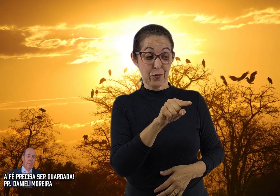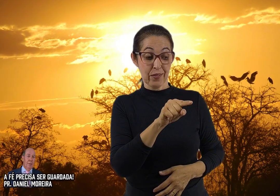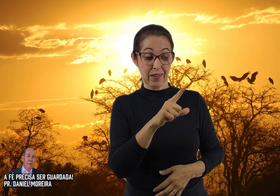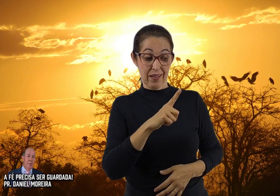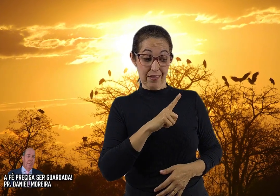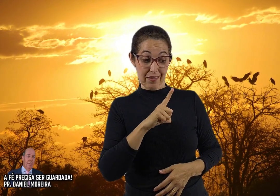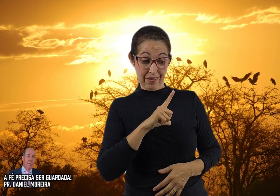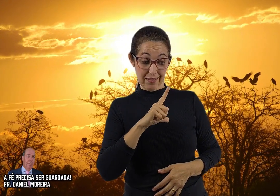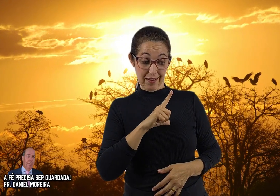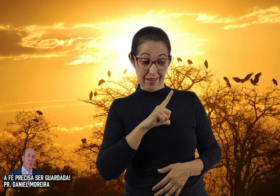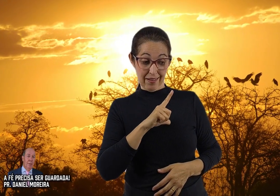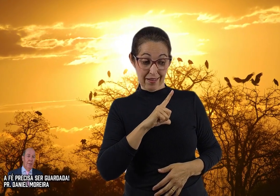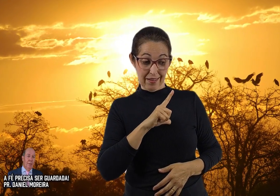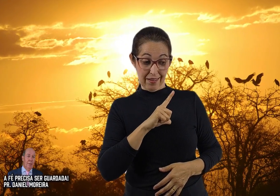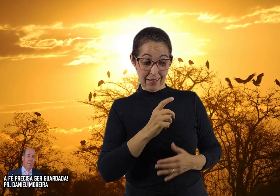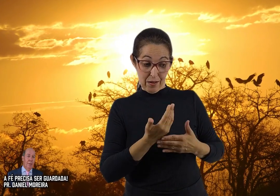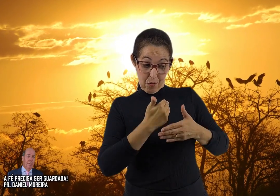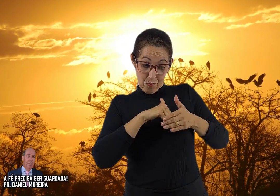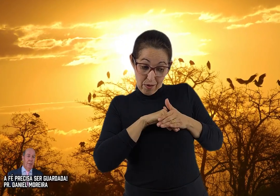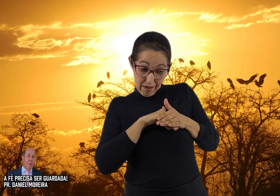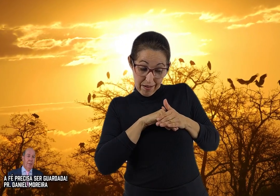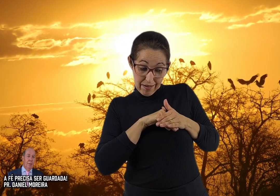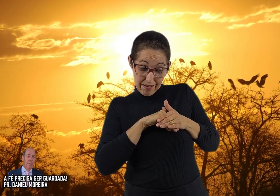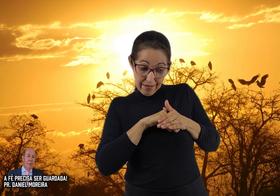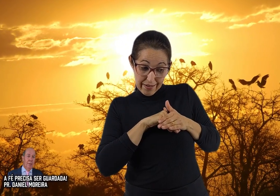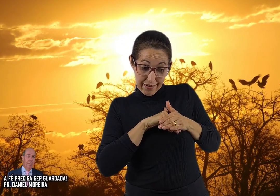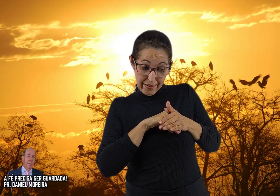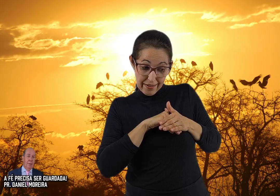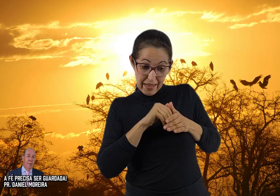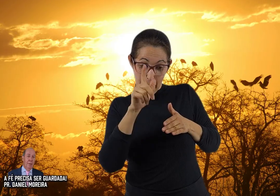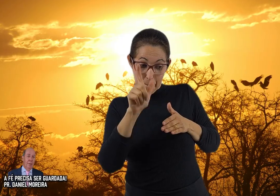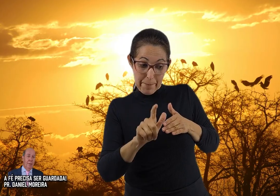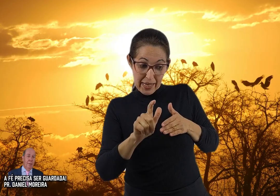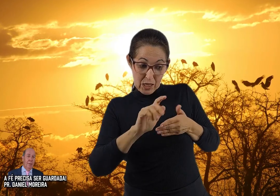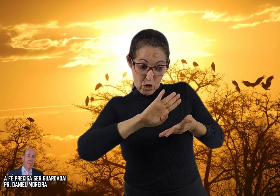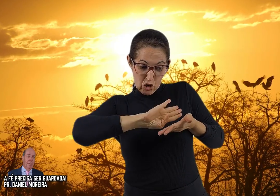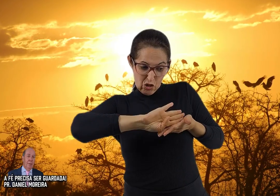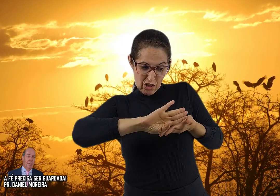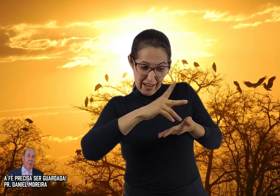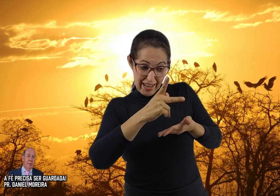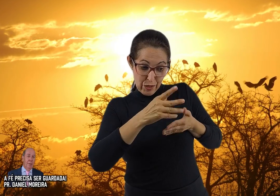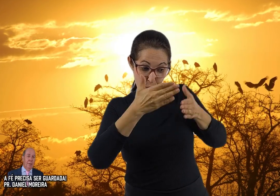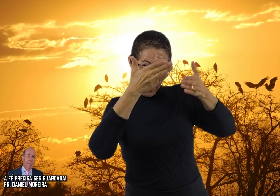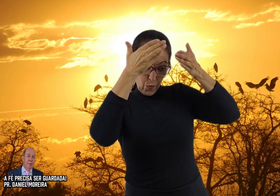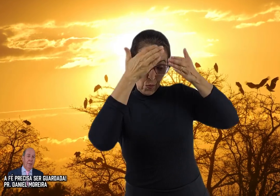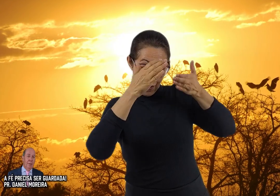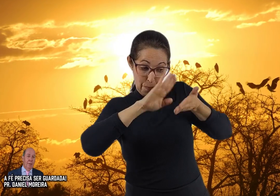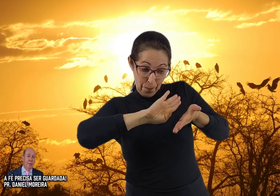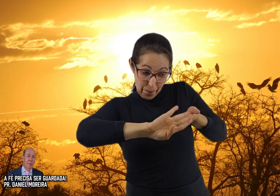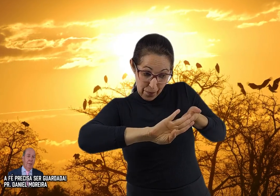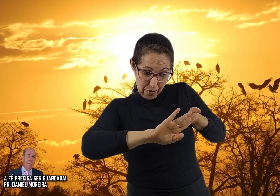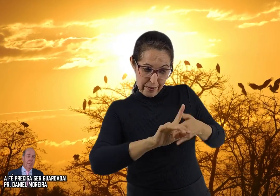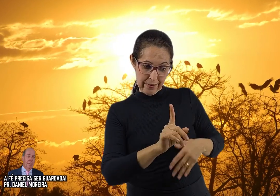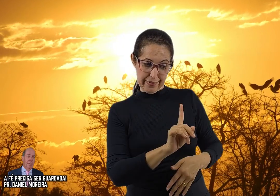Guarda o que tens, para que ninguém tome a tua coroa.